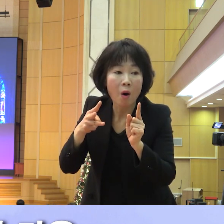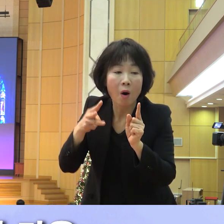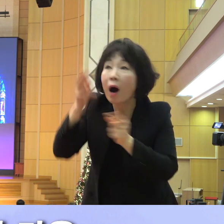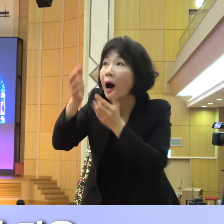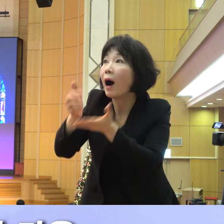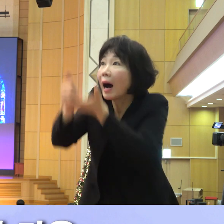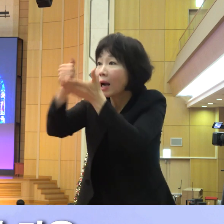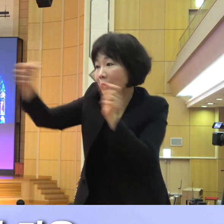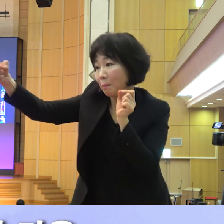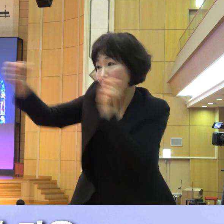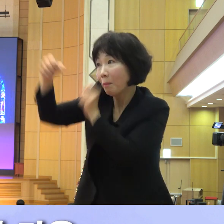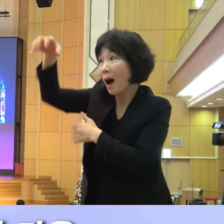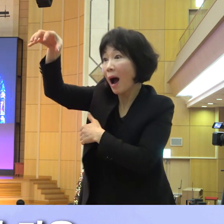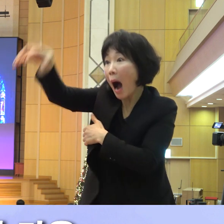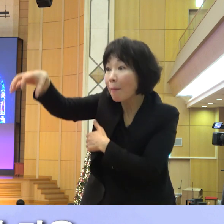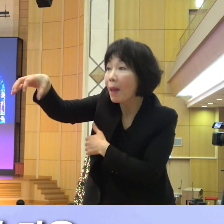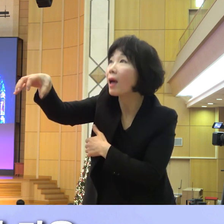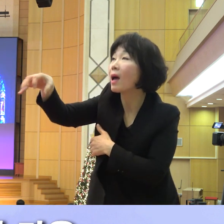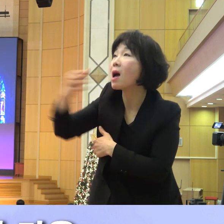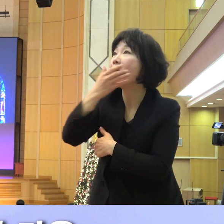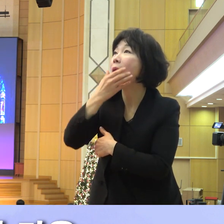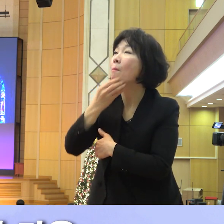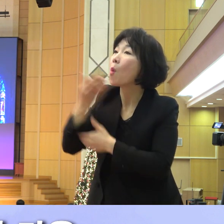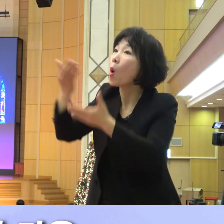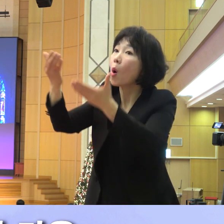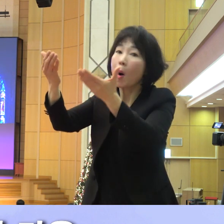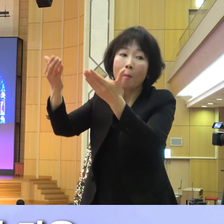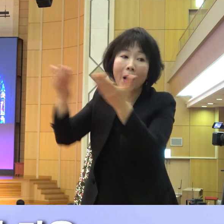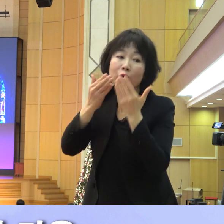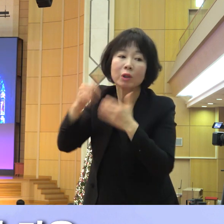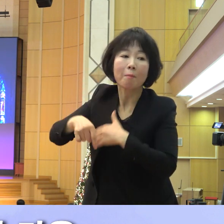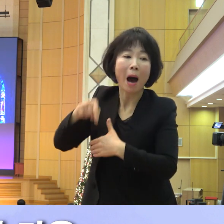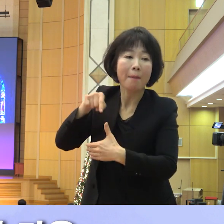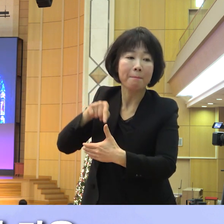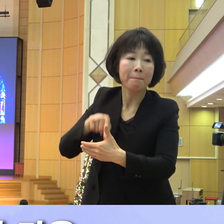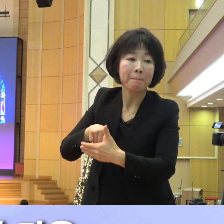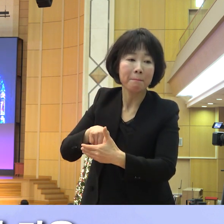하나님 앞에 축복받을 마음을